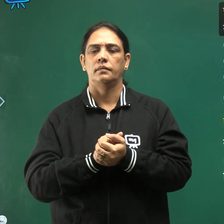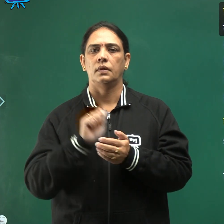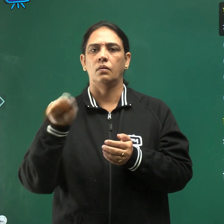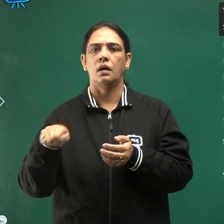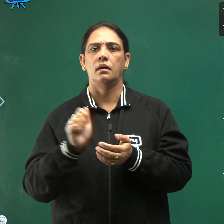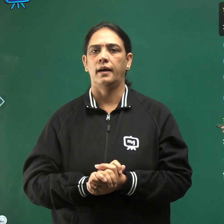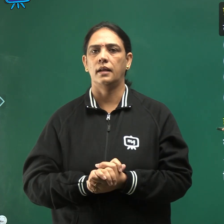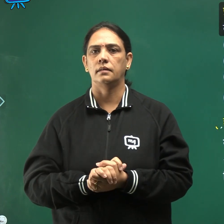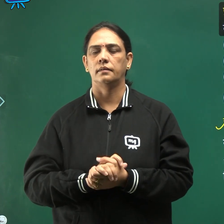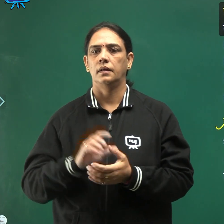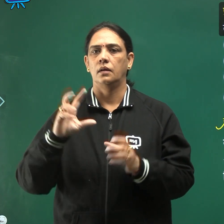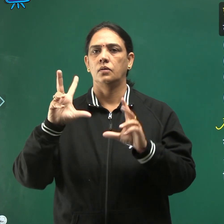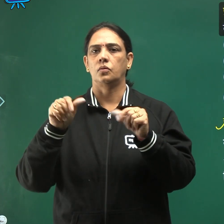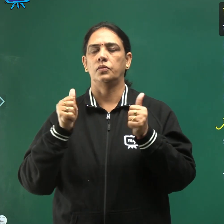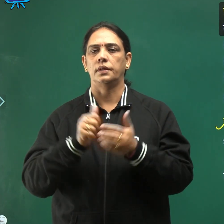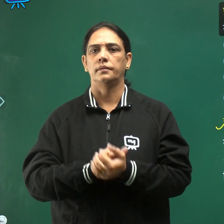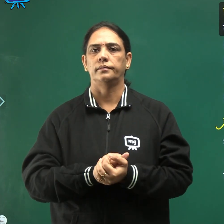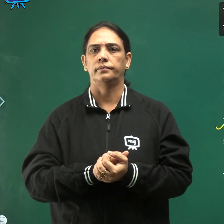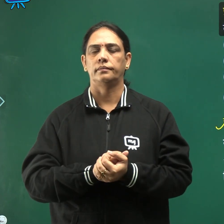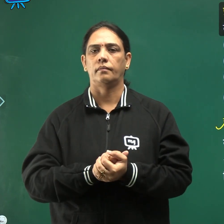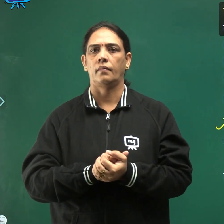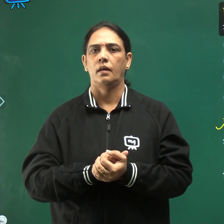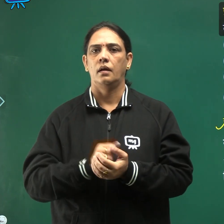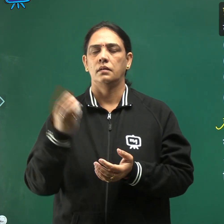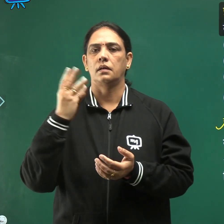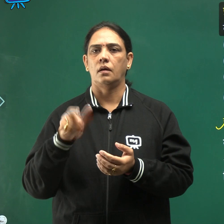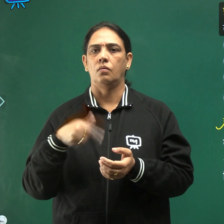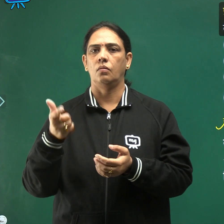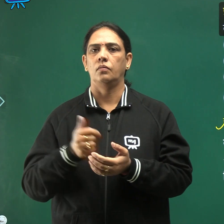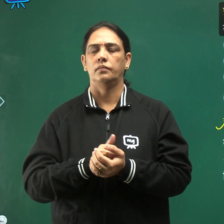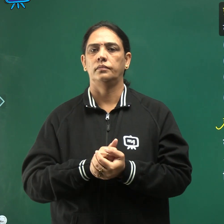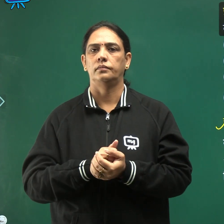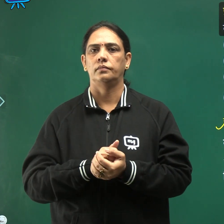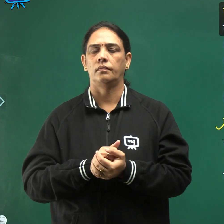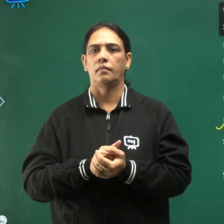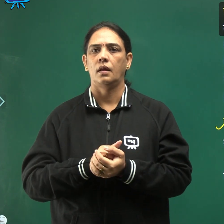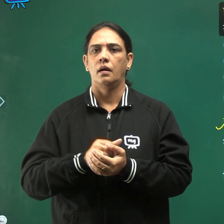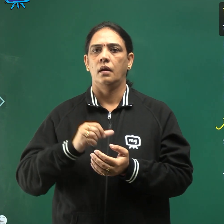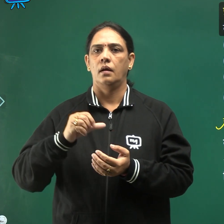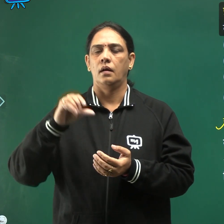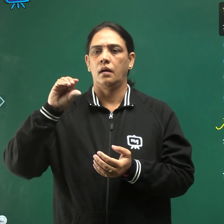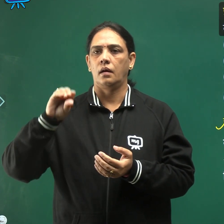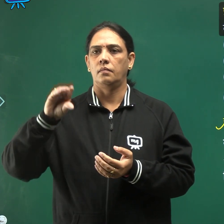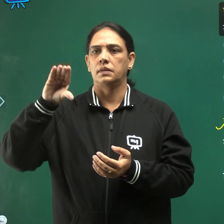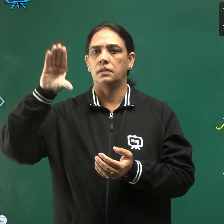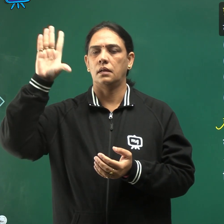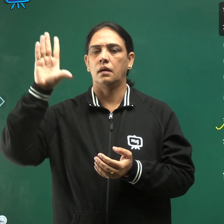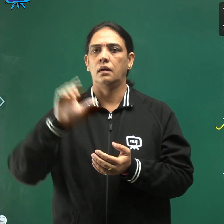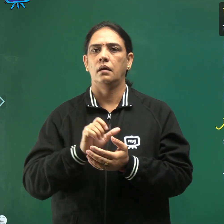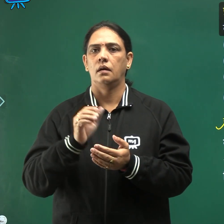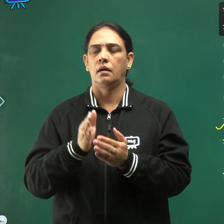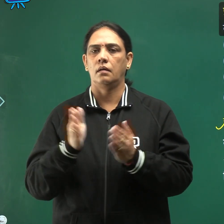होगा। हल बंटन को आरोही क्रम में